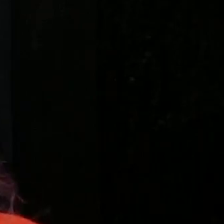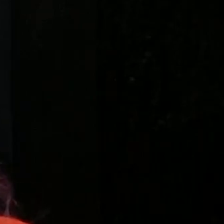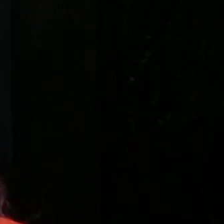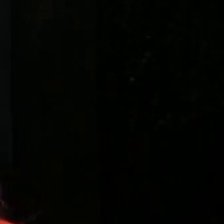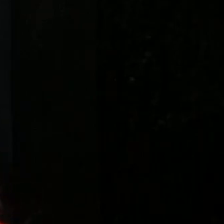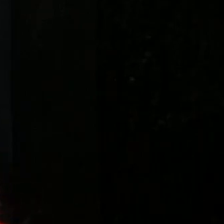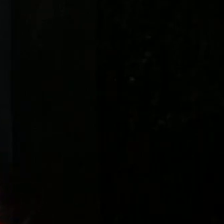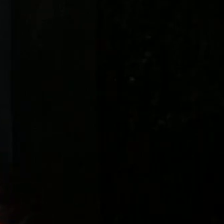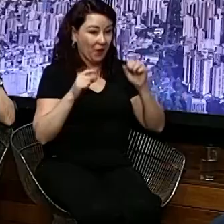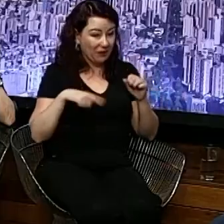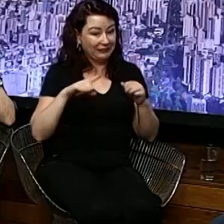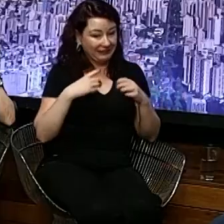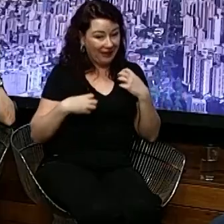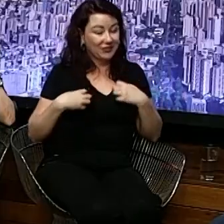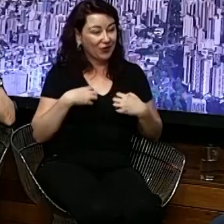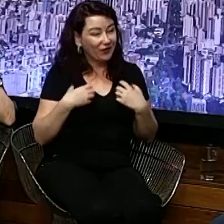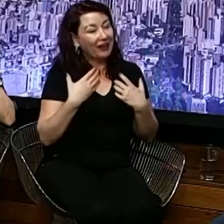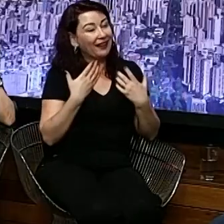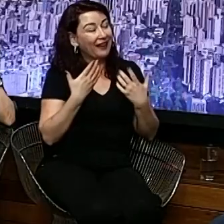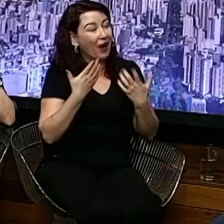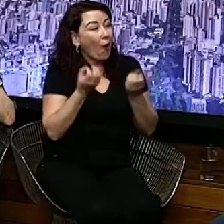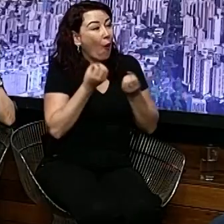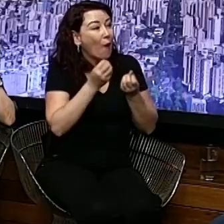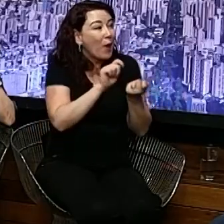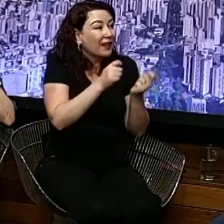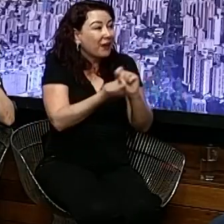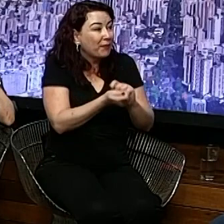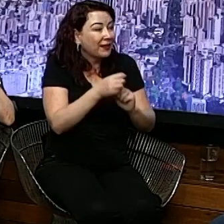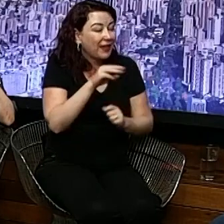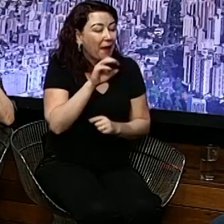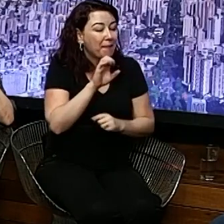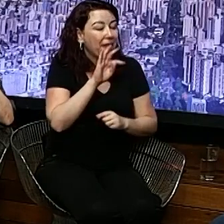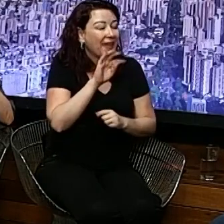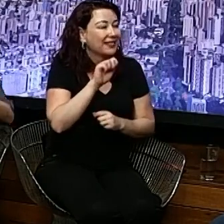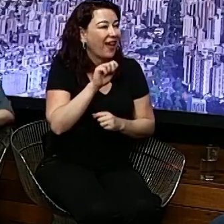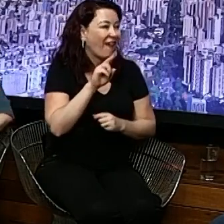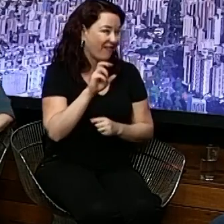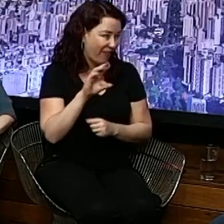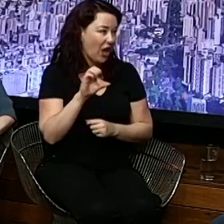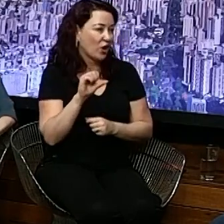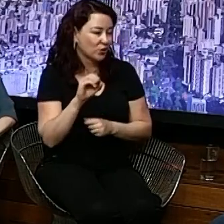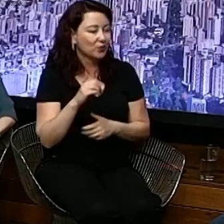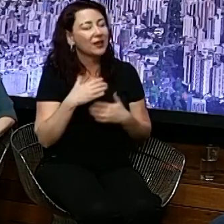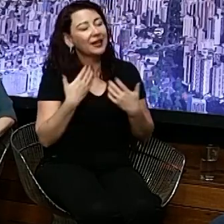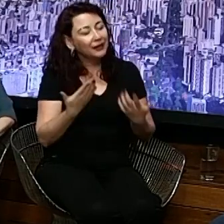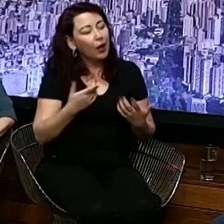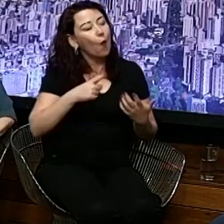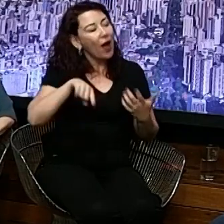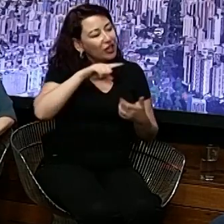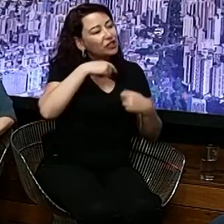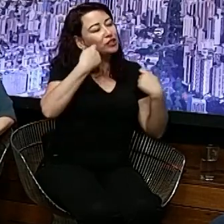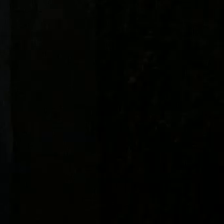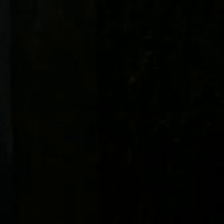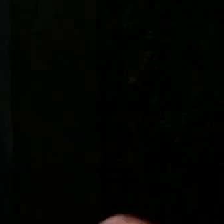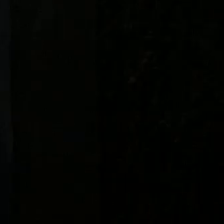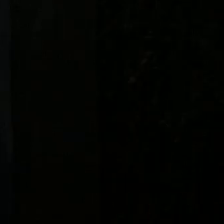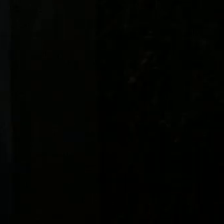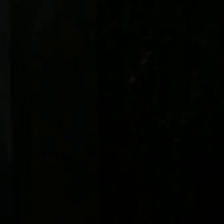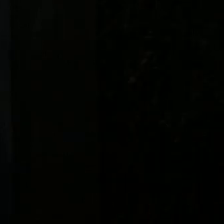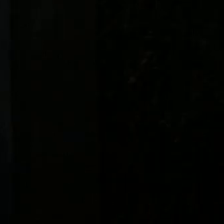sofrendo. Então, eu acho que a gente tem que instrumentalizar e trazer a inclusão para dentro.